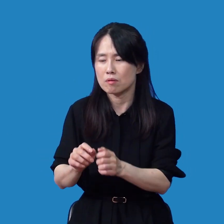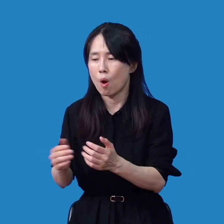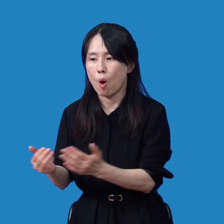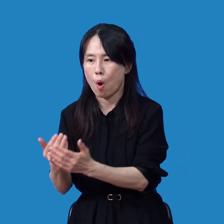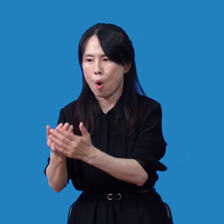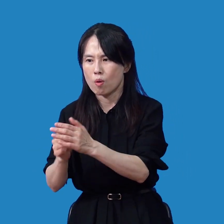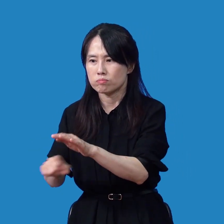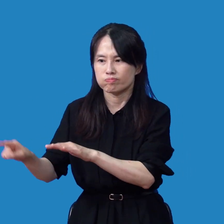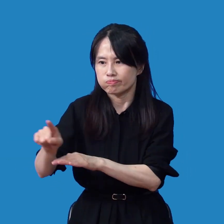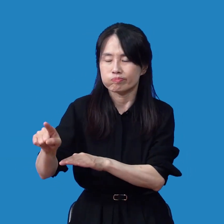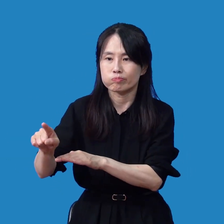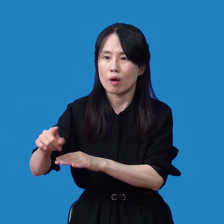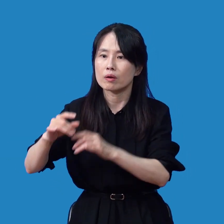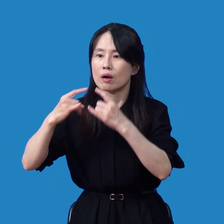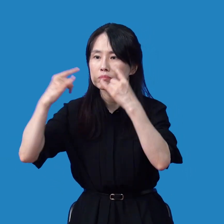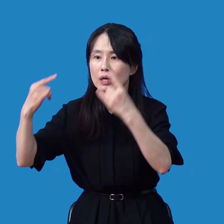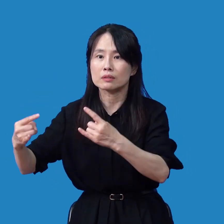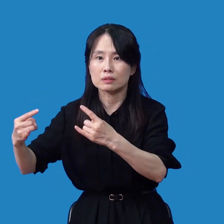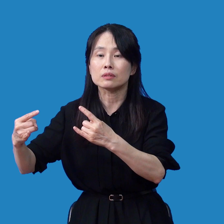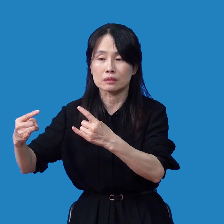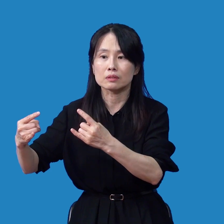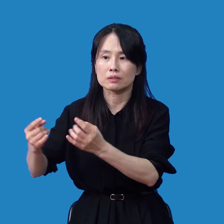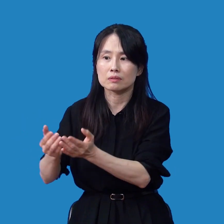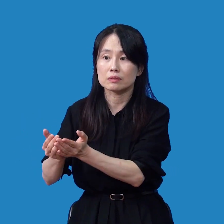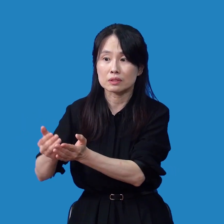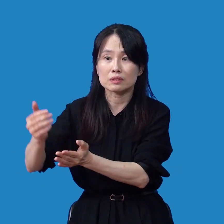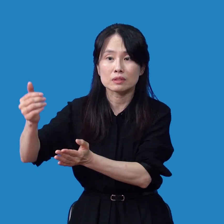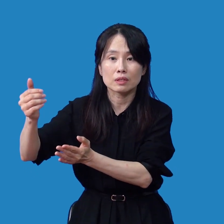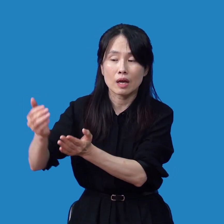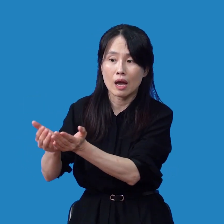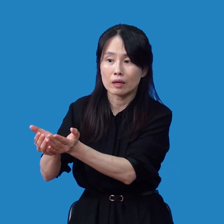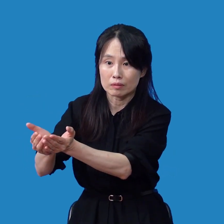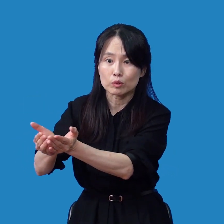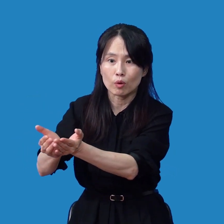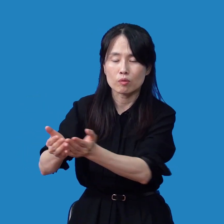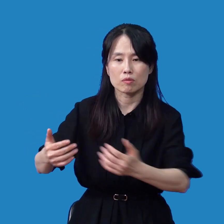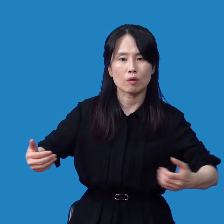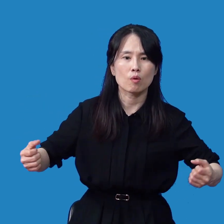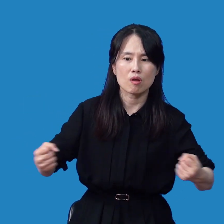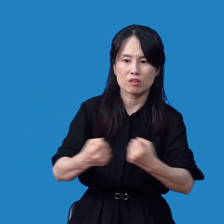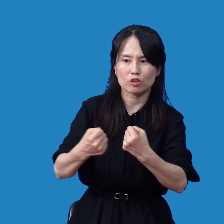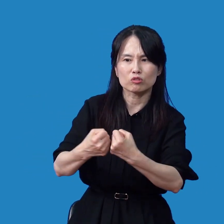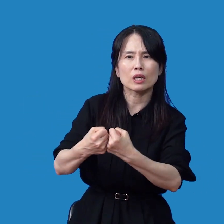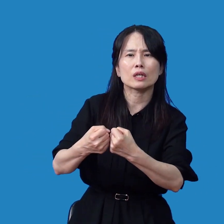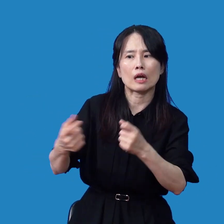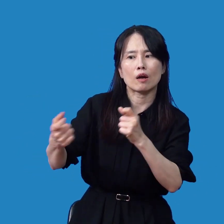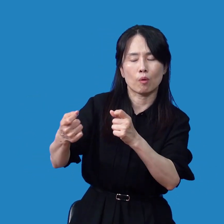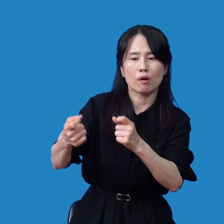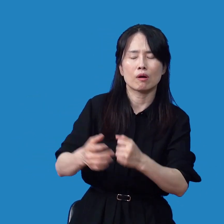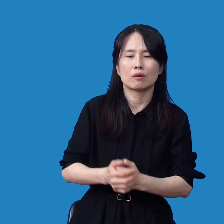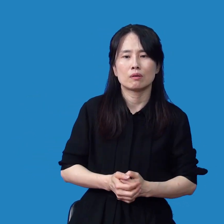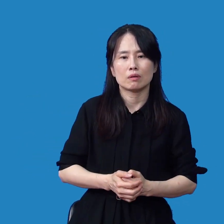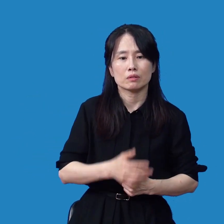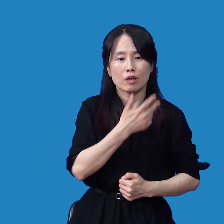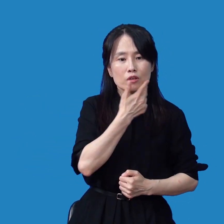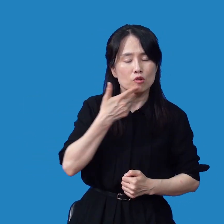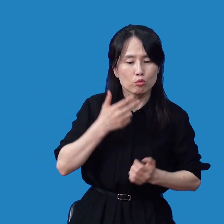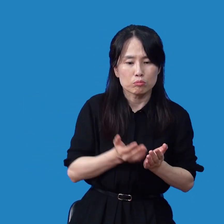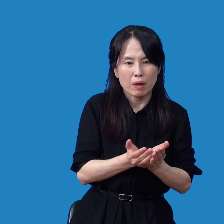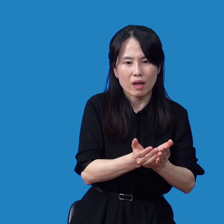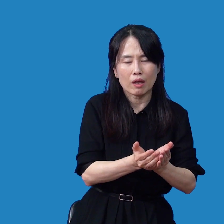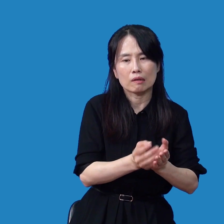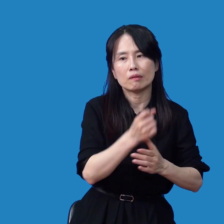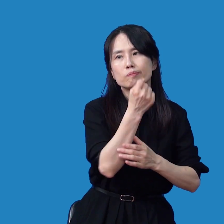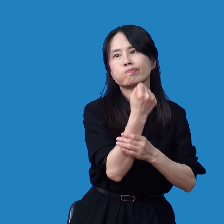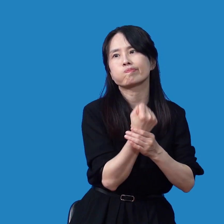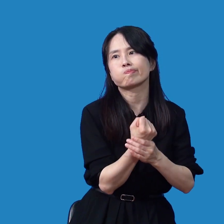무장한 이 프랑스 함선과의 최후의 일전을 앞두고 부하들에게 이렇게 독려합니다.